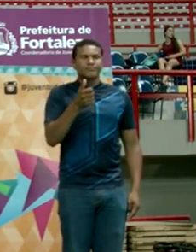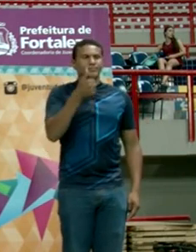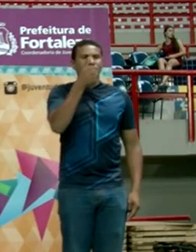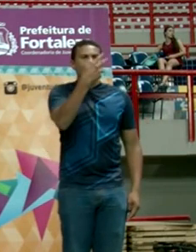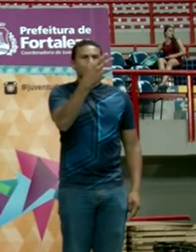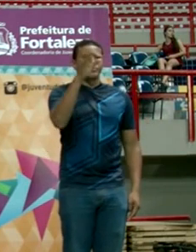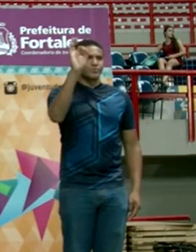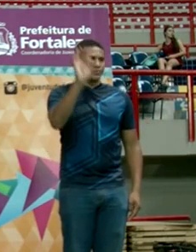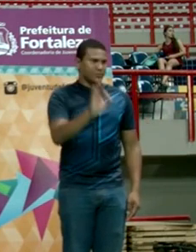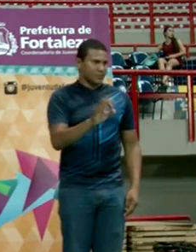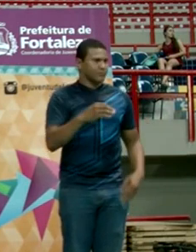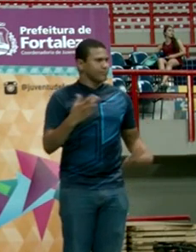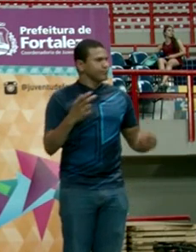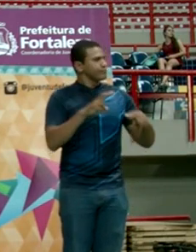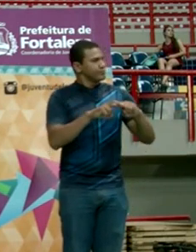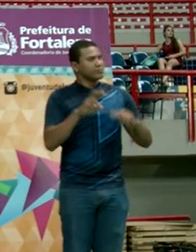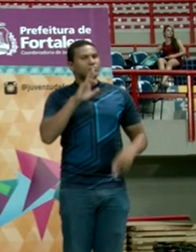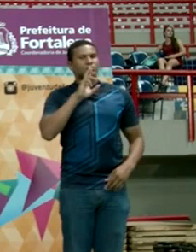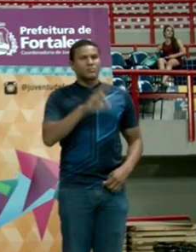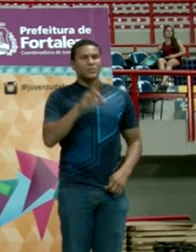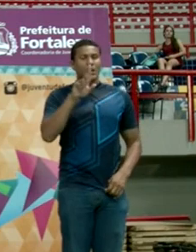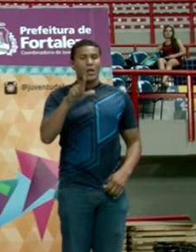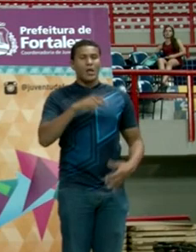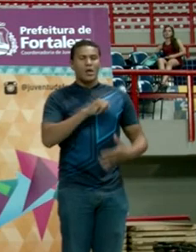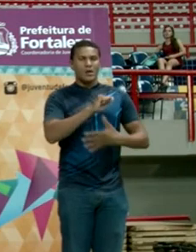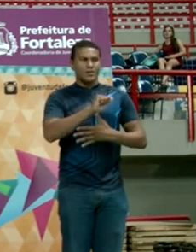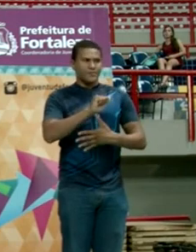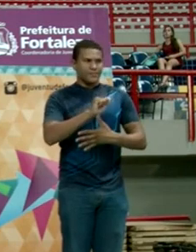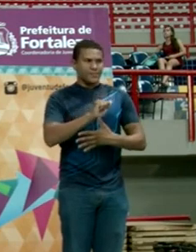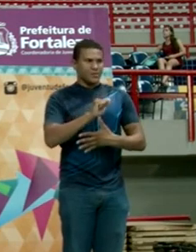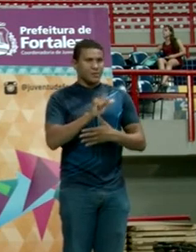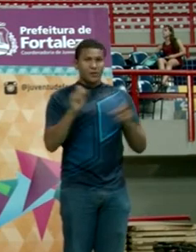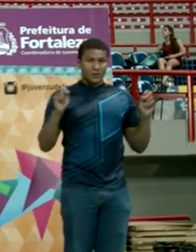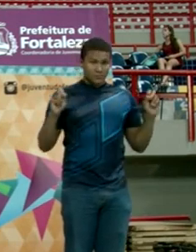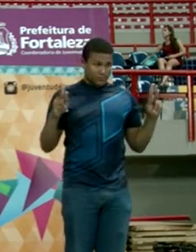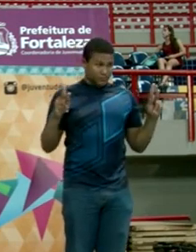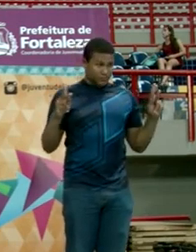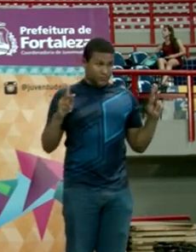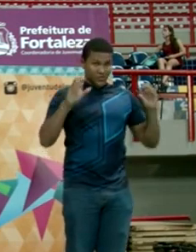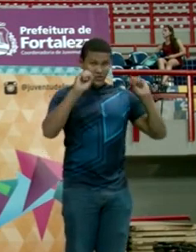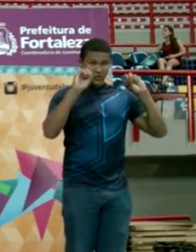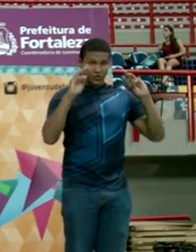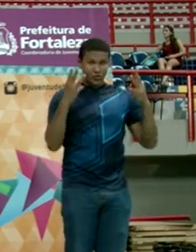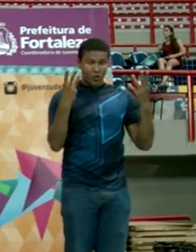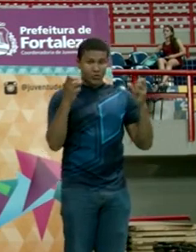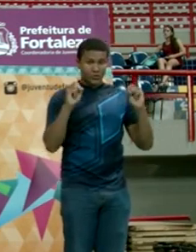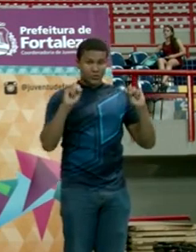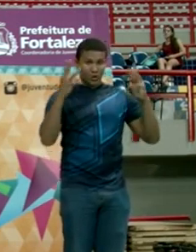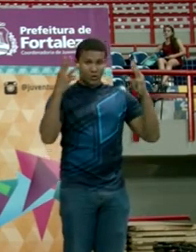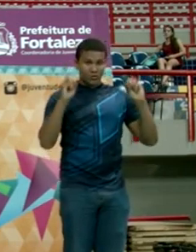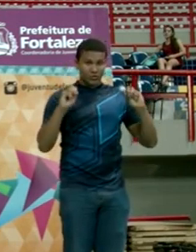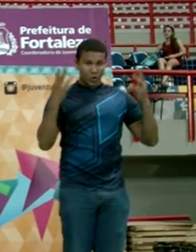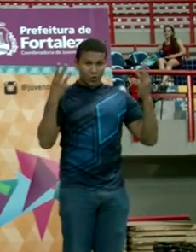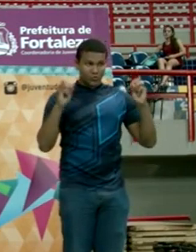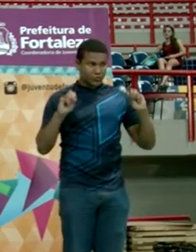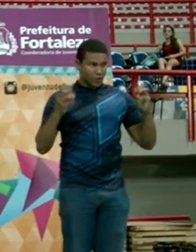14%. Então essa é a resposta, que é o item A. Show de bola? Sim ou